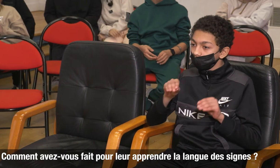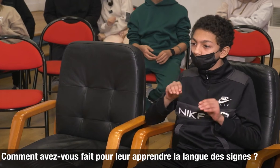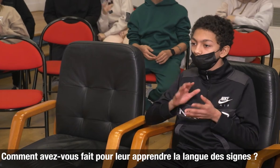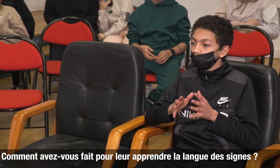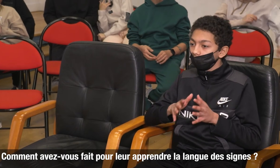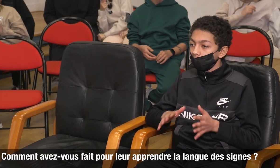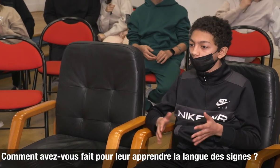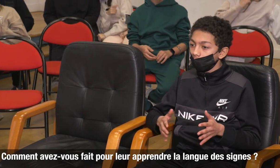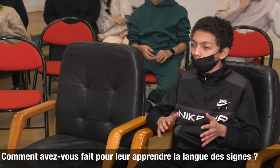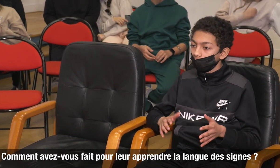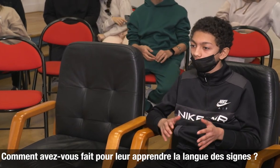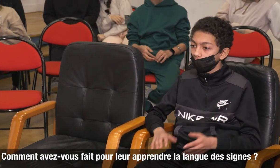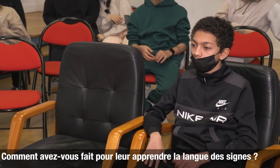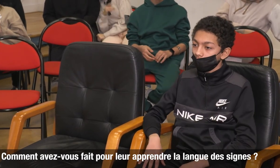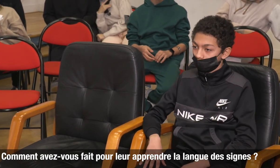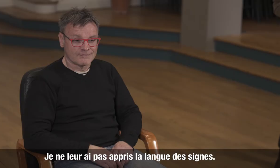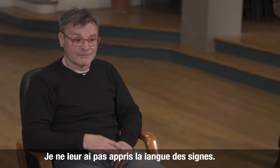Et comment vous avez fait pour leur apprendre la langue des signes ?